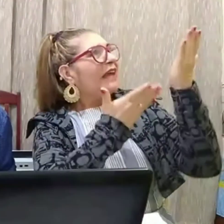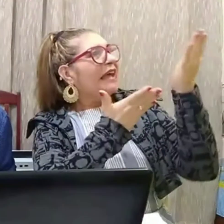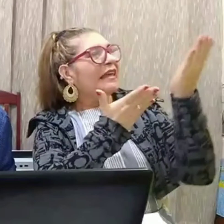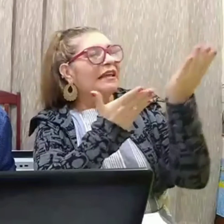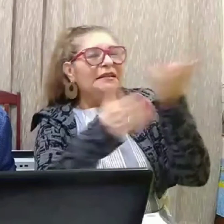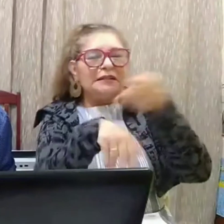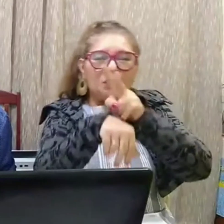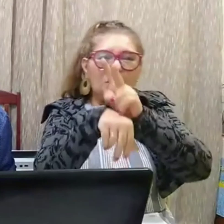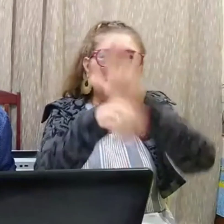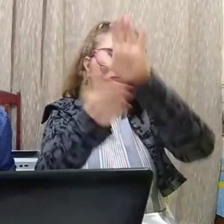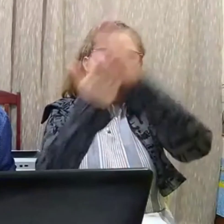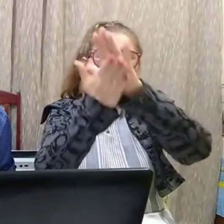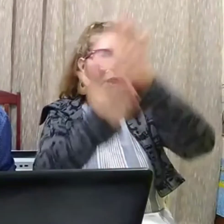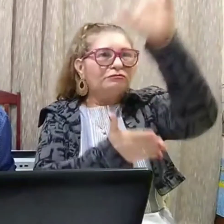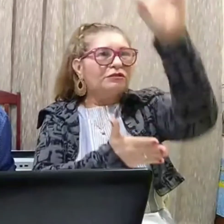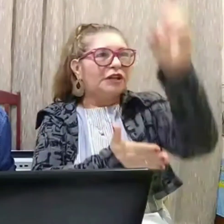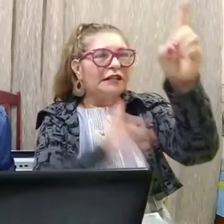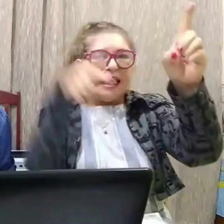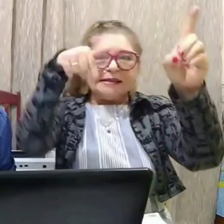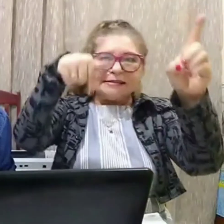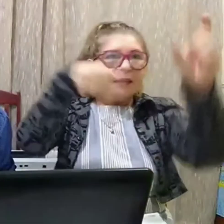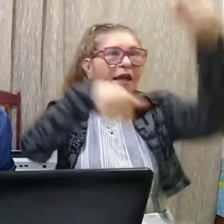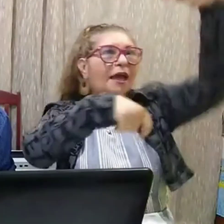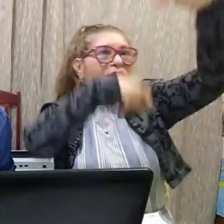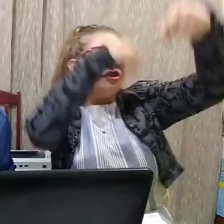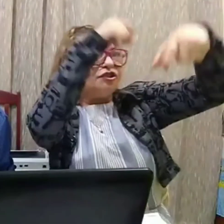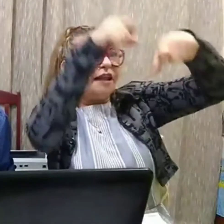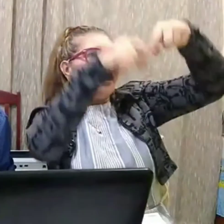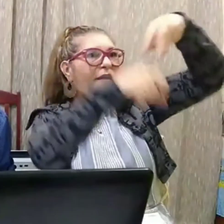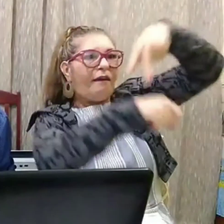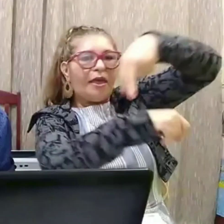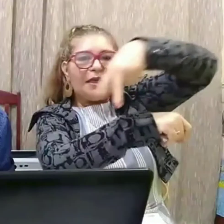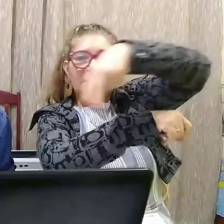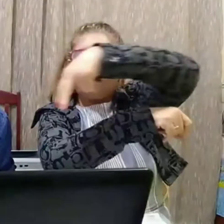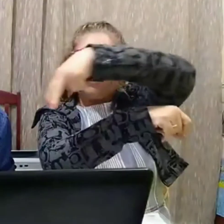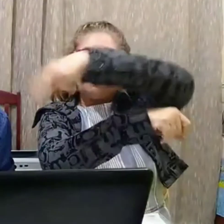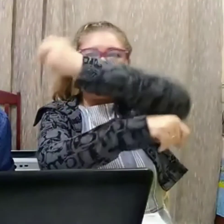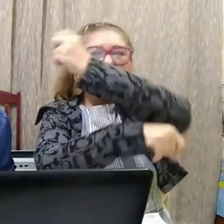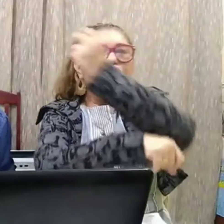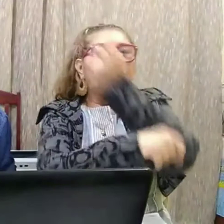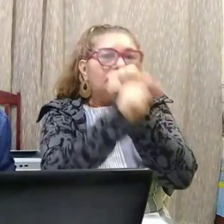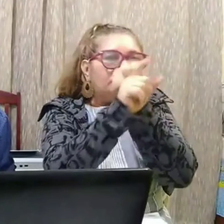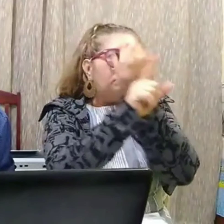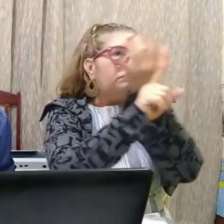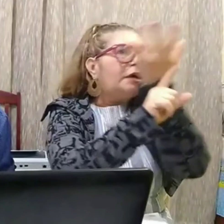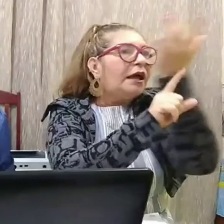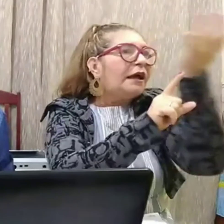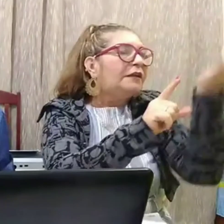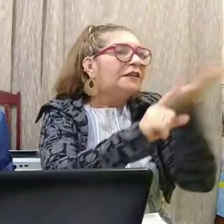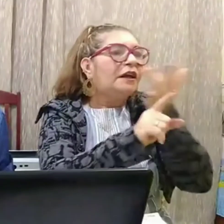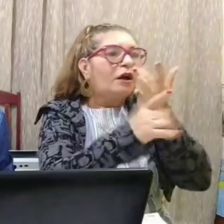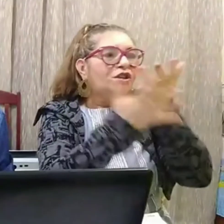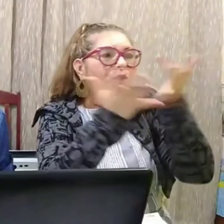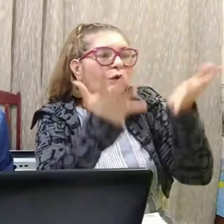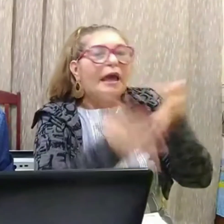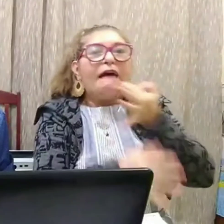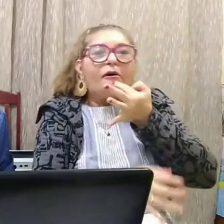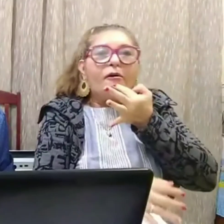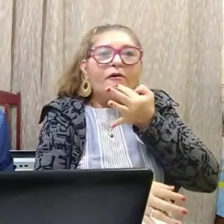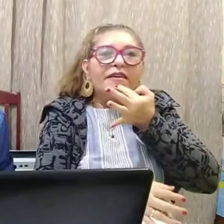conserva na mão direita as 7 estrelas e que anda no meio dos 7 candeeiros de ouro. Conheço as tuas